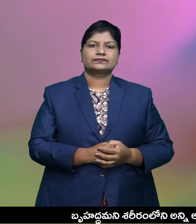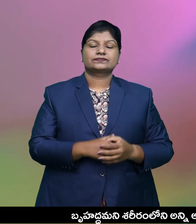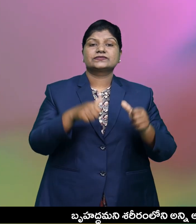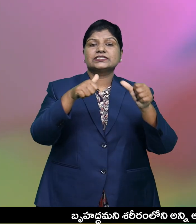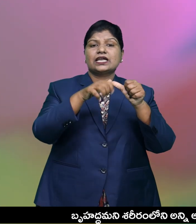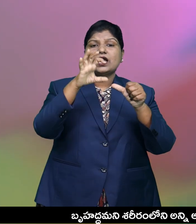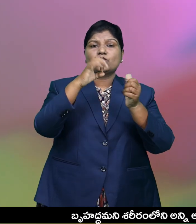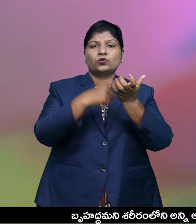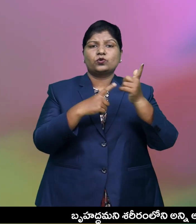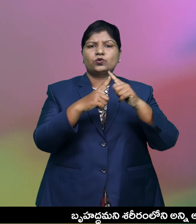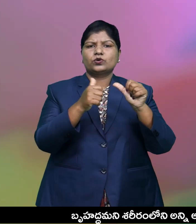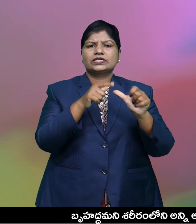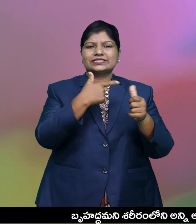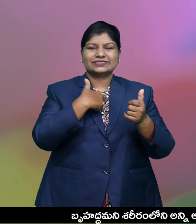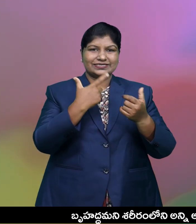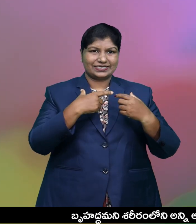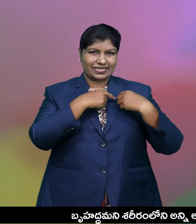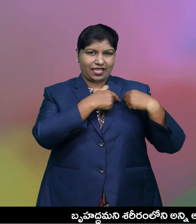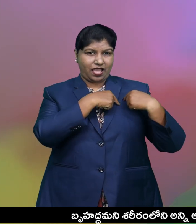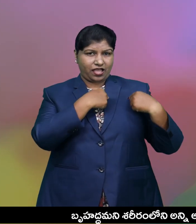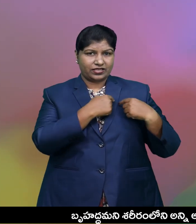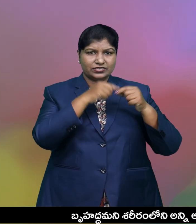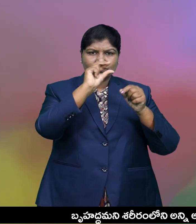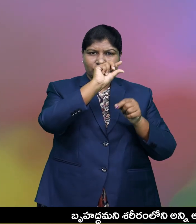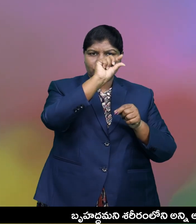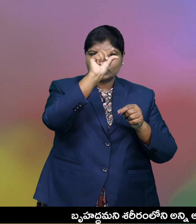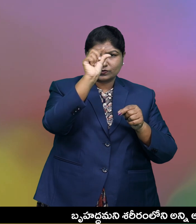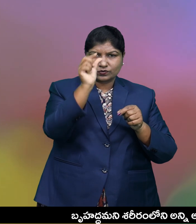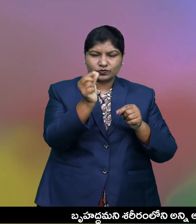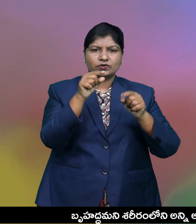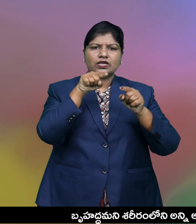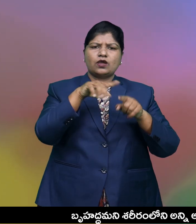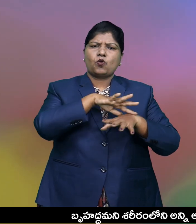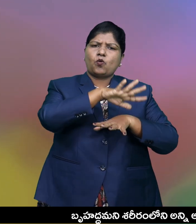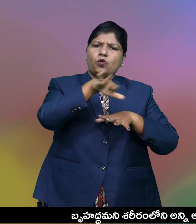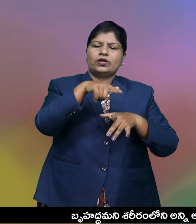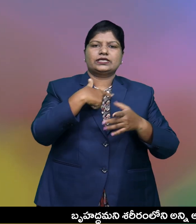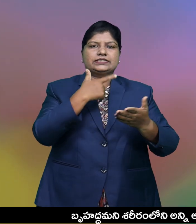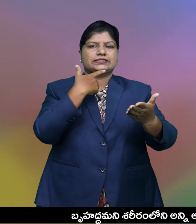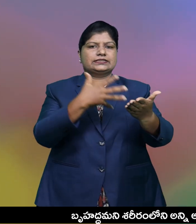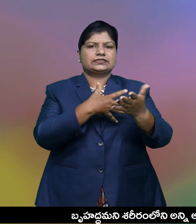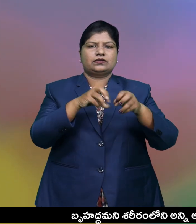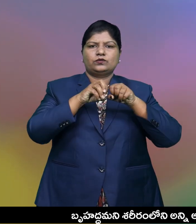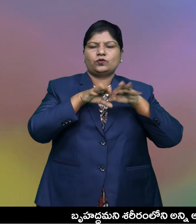బృహద్దమని శరీరంలోని అన్ని అవయవాలకు ఆక్సిజన్తో కూడిన రక్తాన్ని చేరవేస్తుంది.